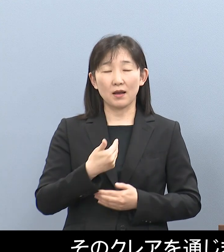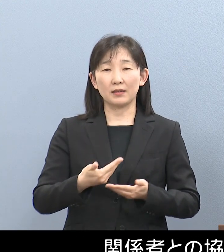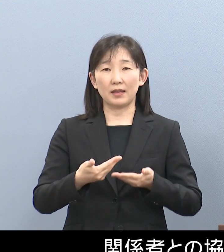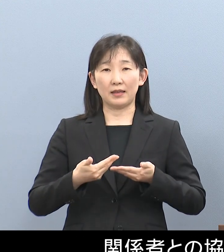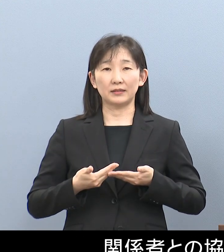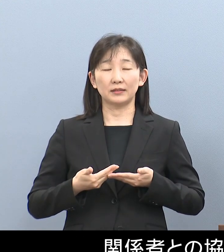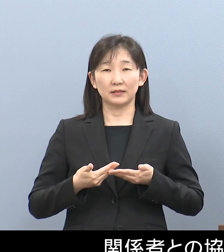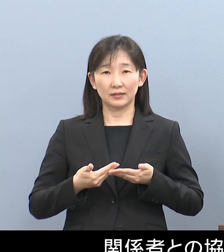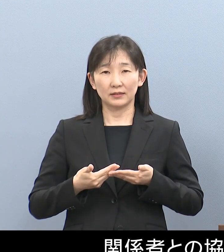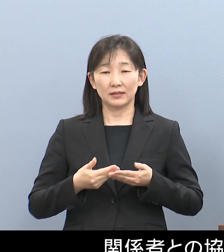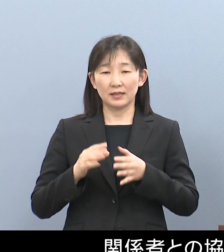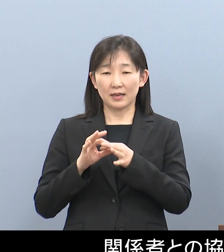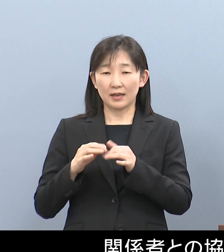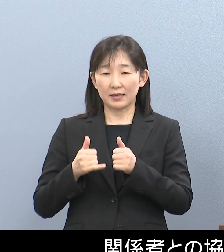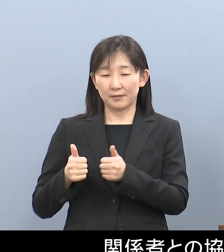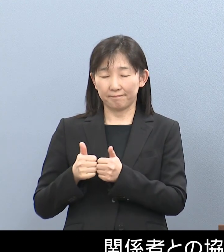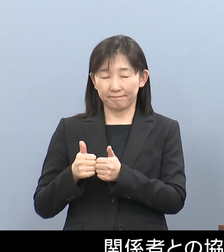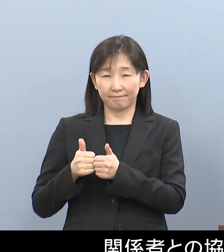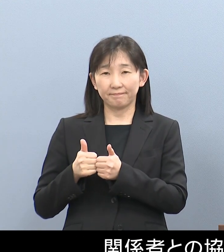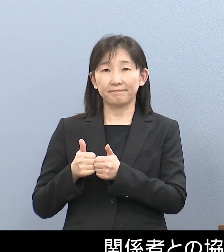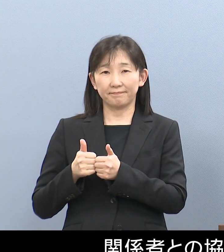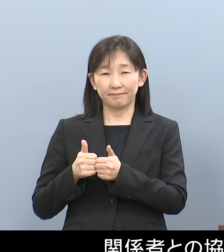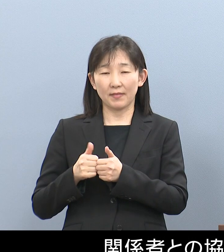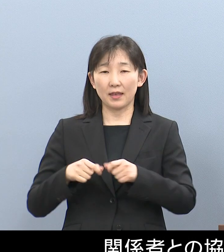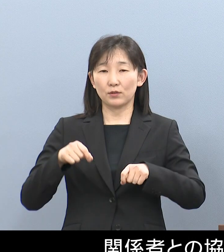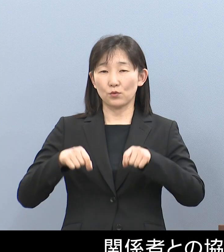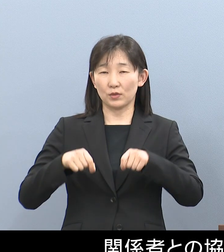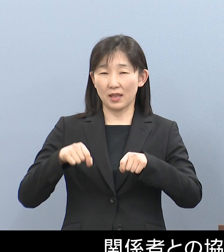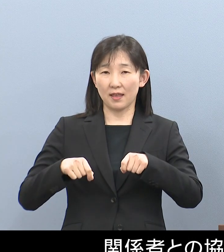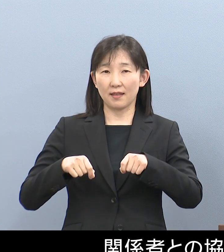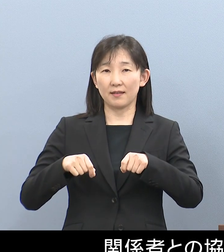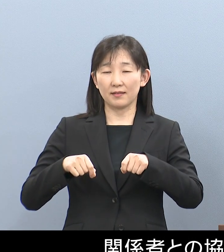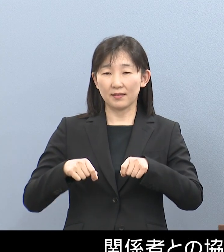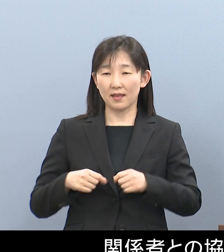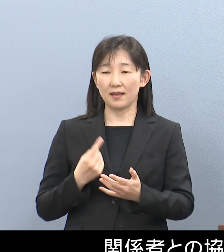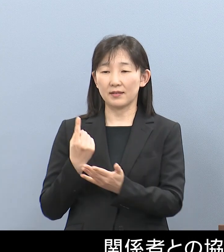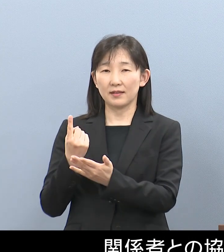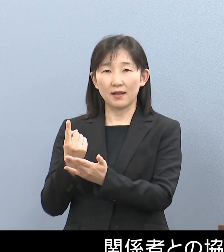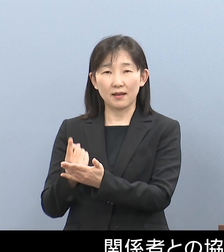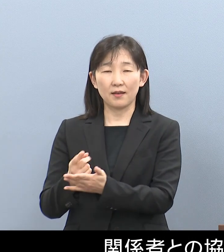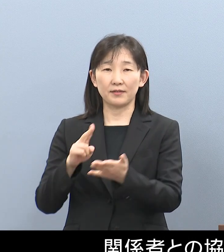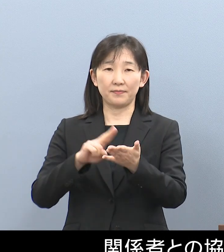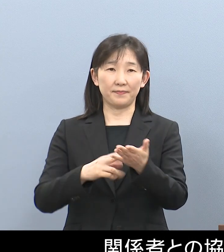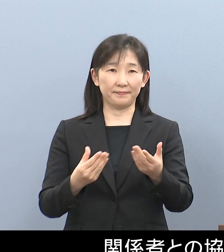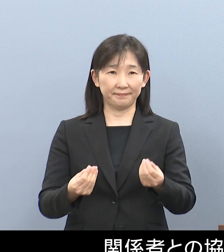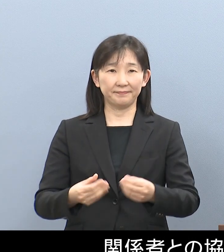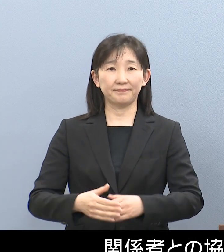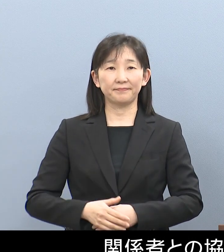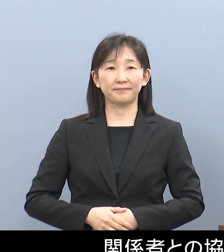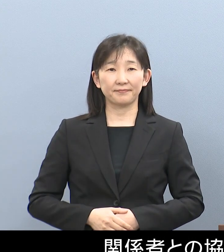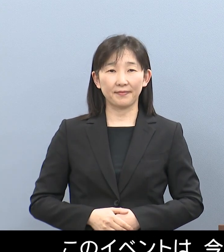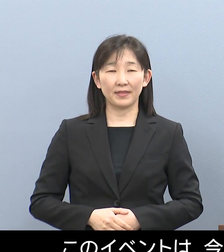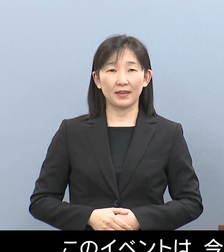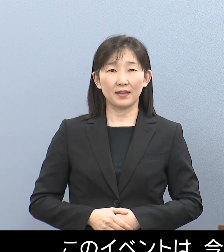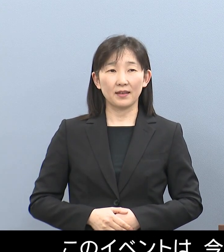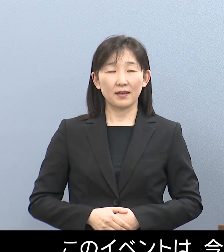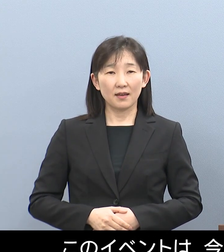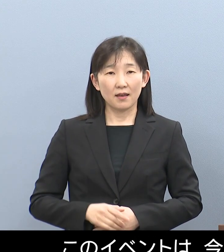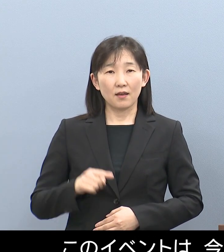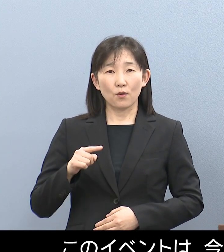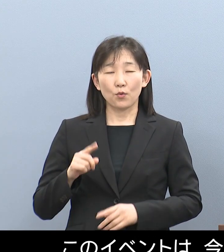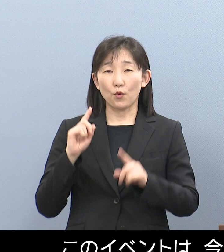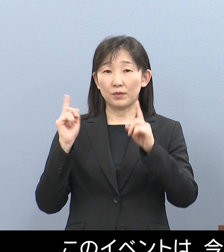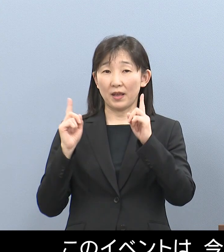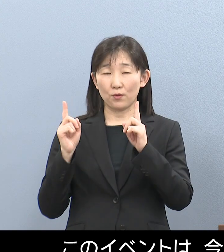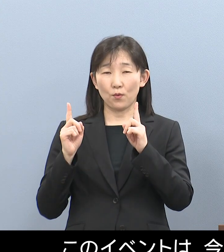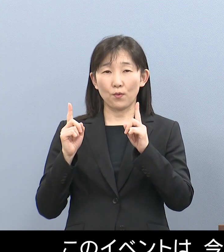して関係者との協議調整を経て参加を決定いたしたところでございます。このイベ